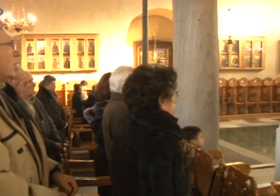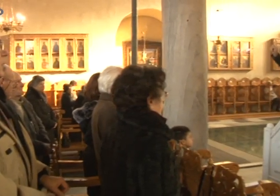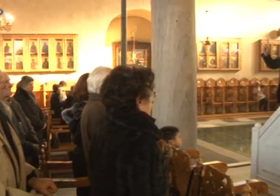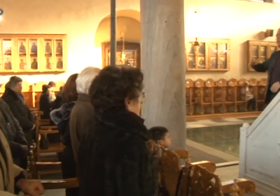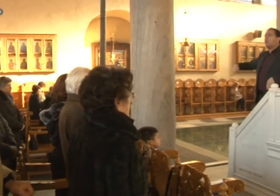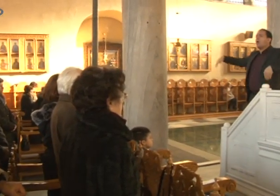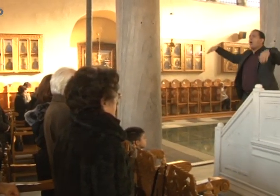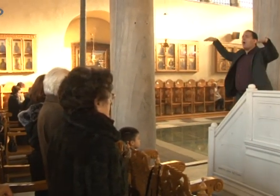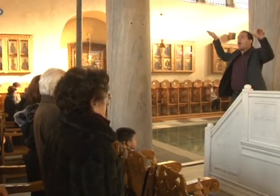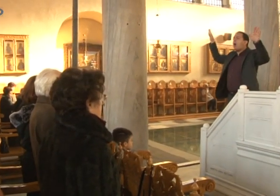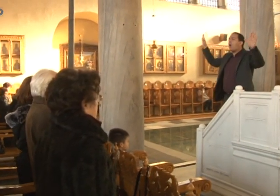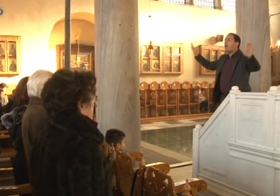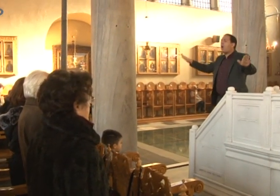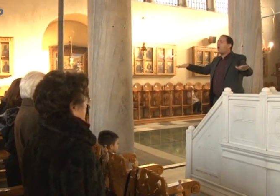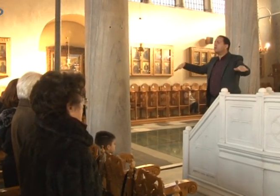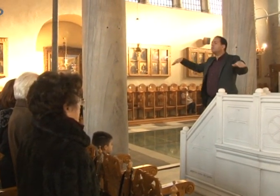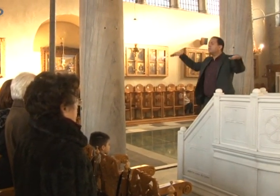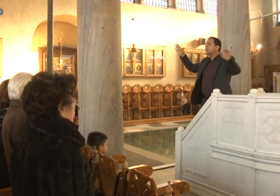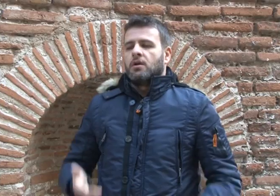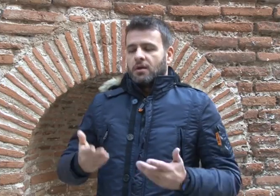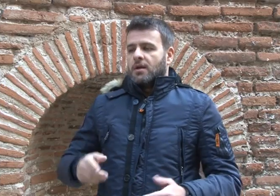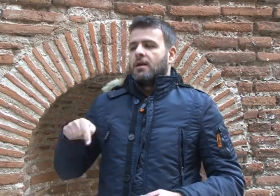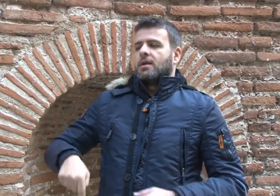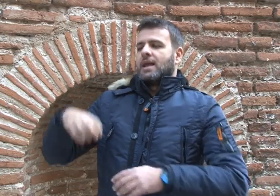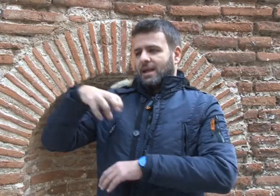κατανοήσουν το Λόγο του Θεού και να έρθουν πιο κοντά σε Εκείνον.